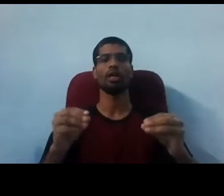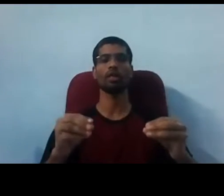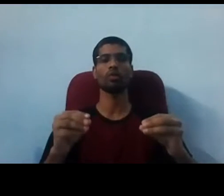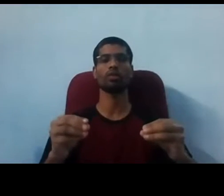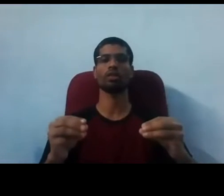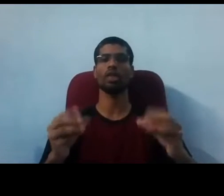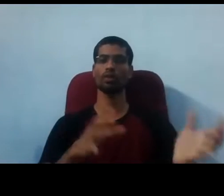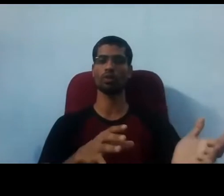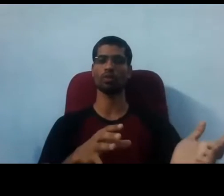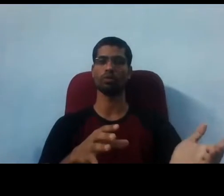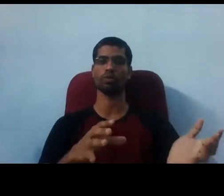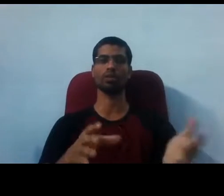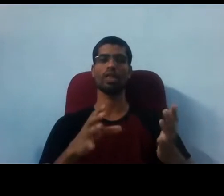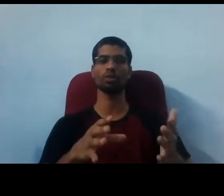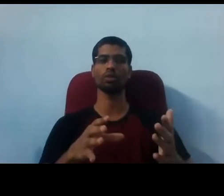अगर